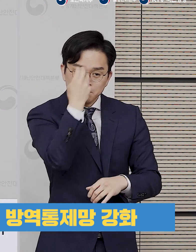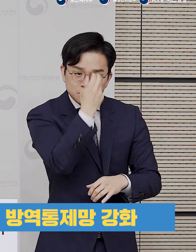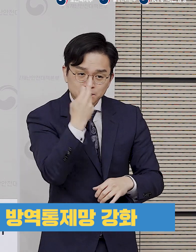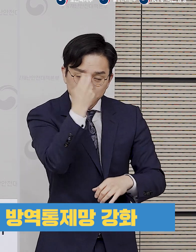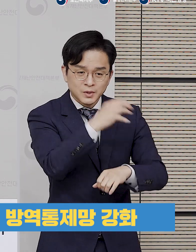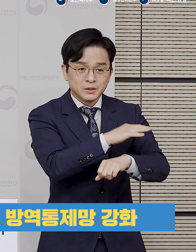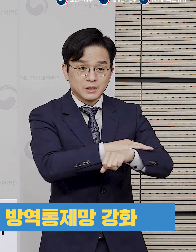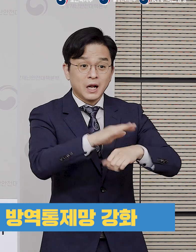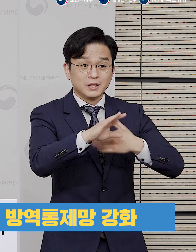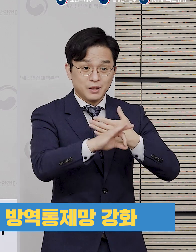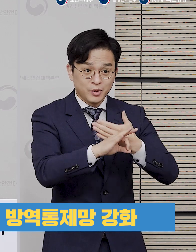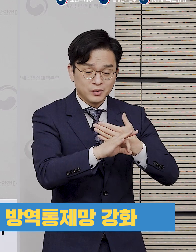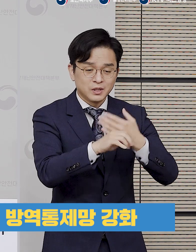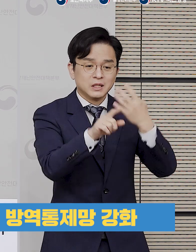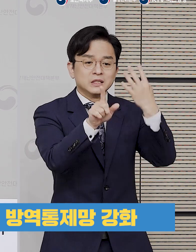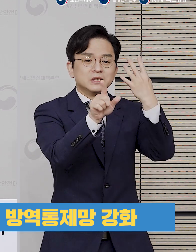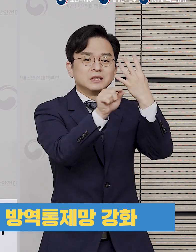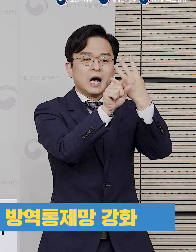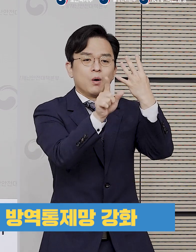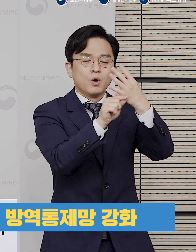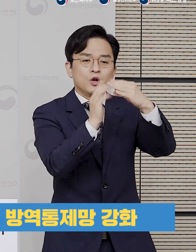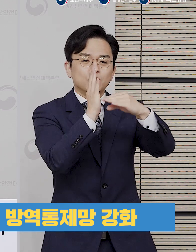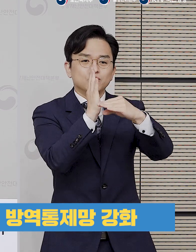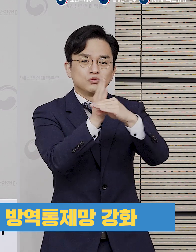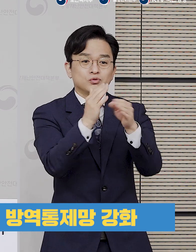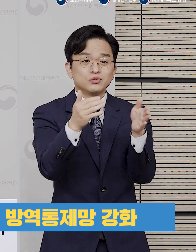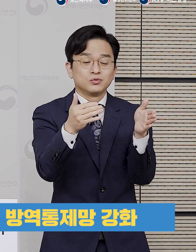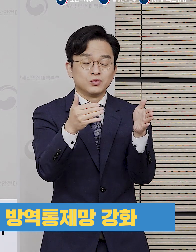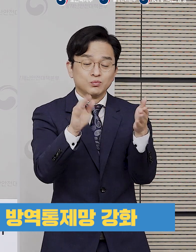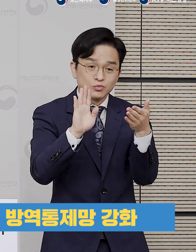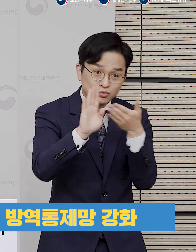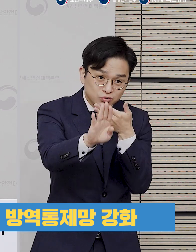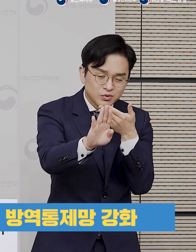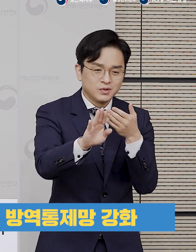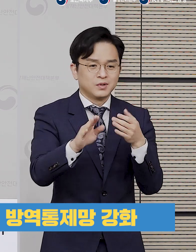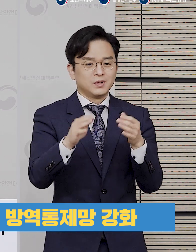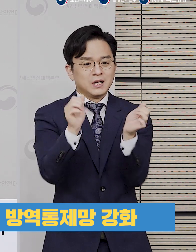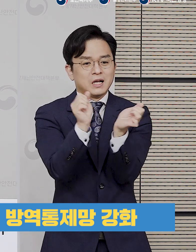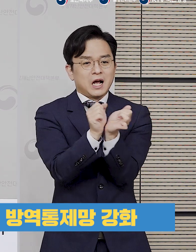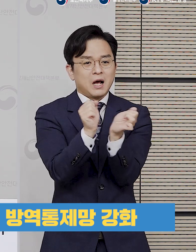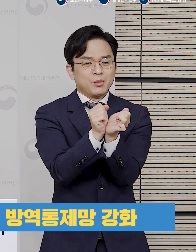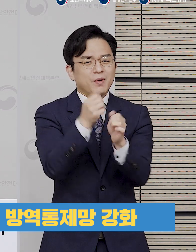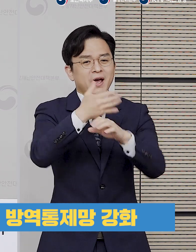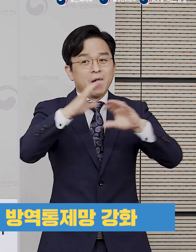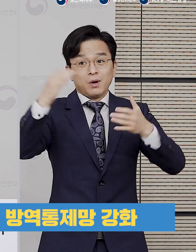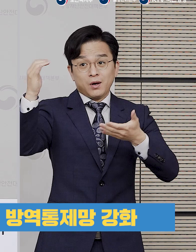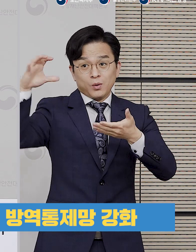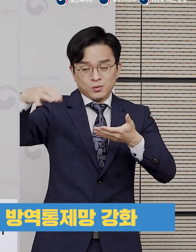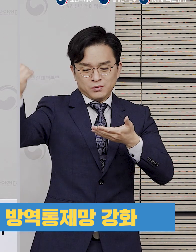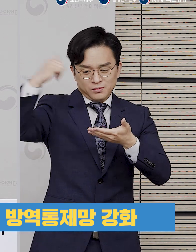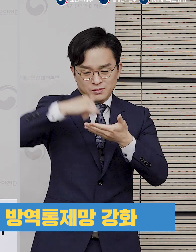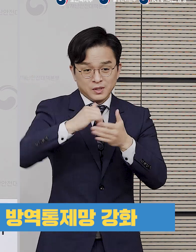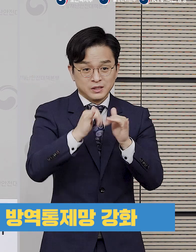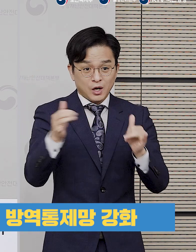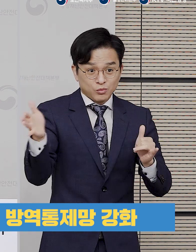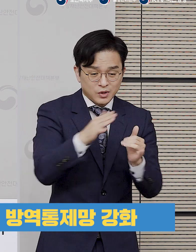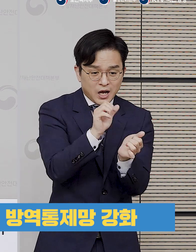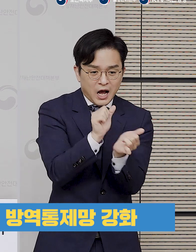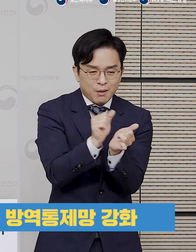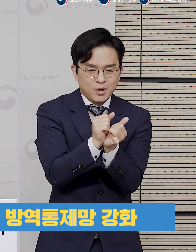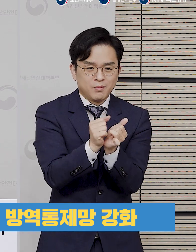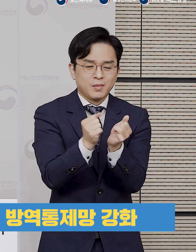이달 중순부터는 해외 입국자들로 인한 지역사회 확산 가능성은 현저히 낮아질 것으로